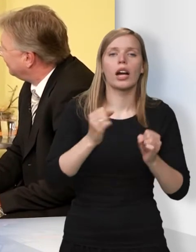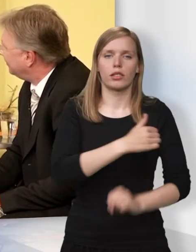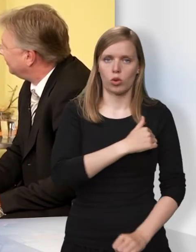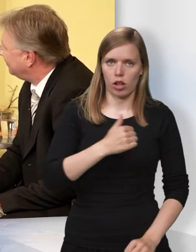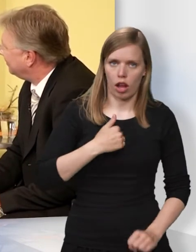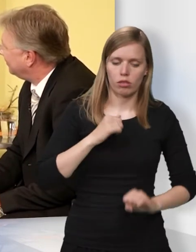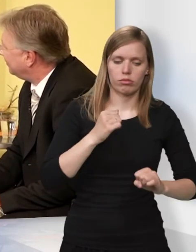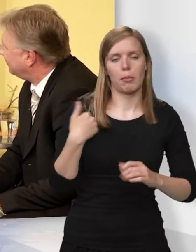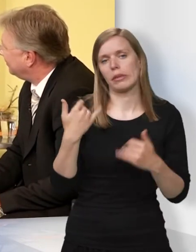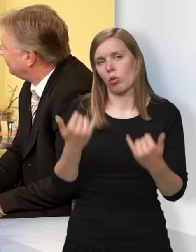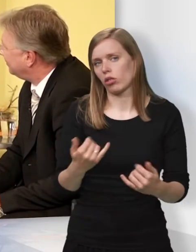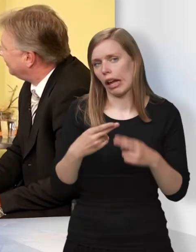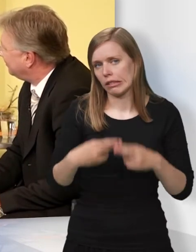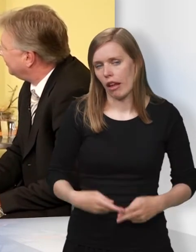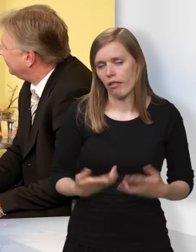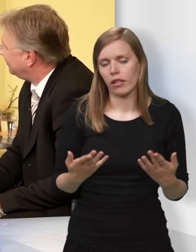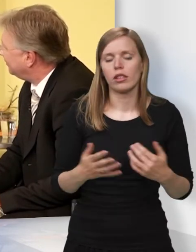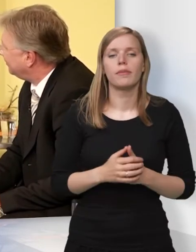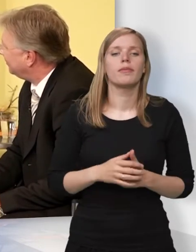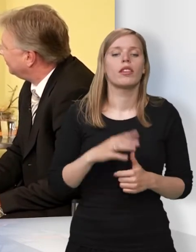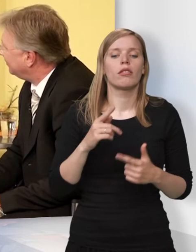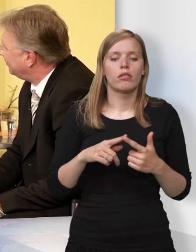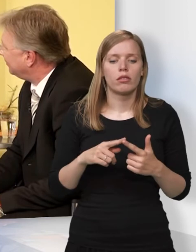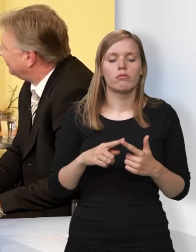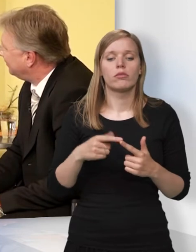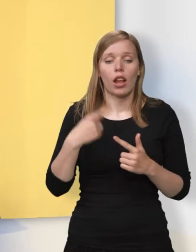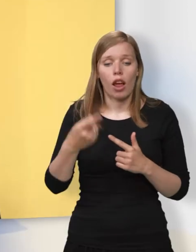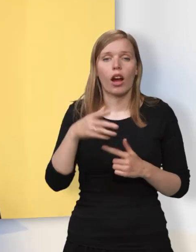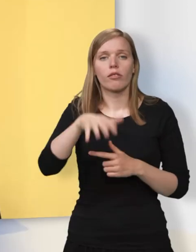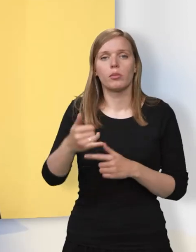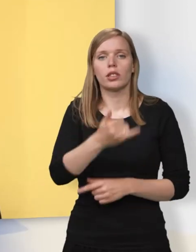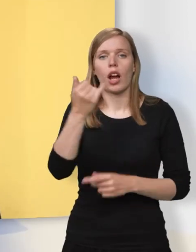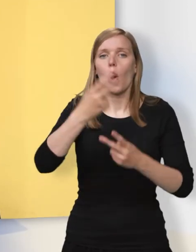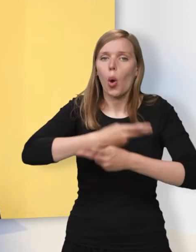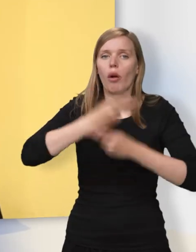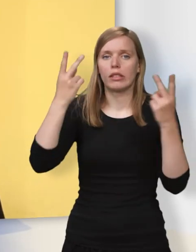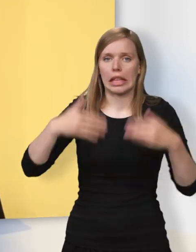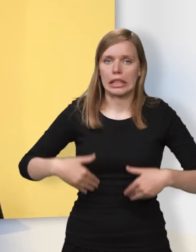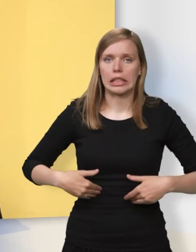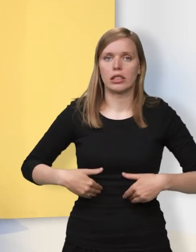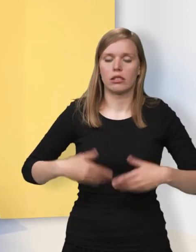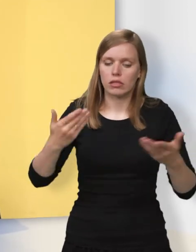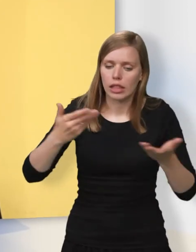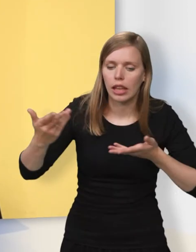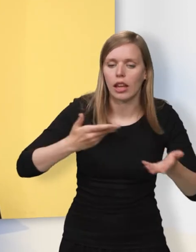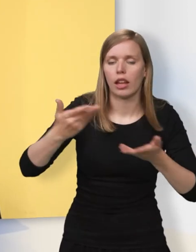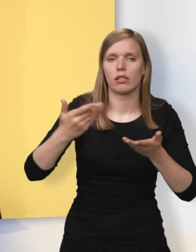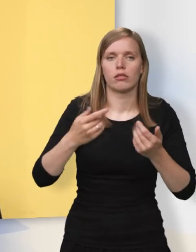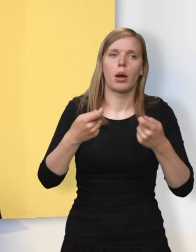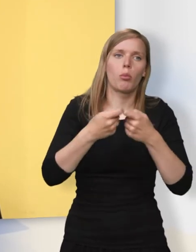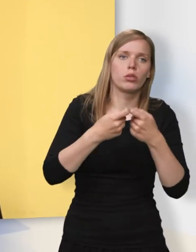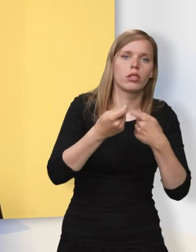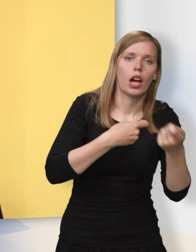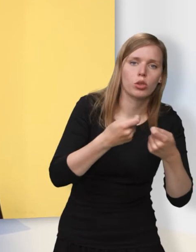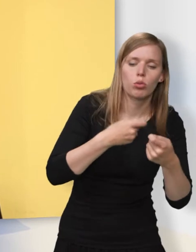heute Reserve. Und ich habe 15 Jahre im öffentlichen Dienst gedient, Bundesagentur und